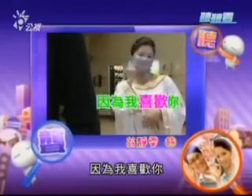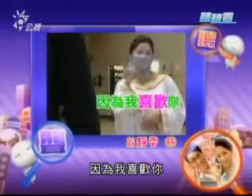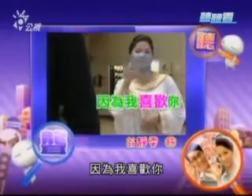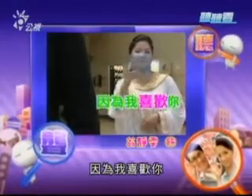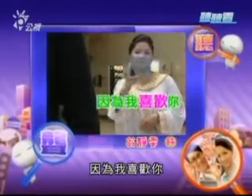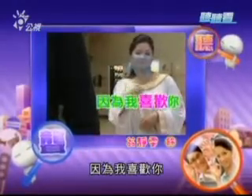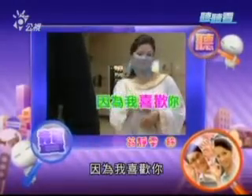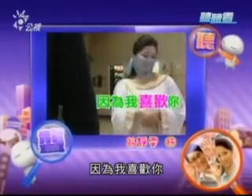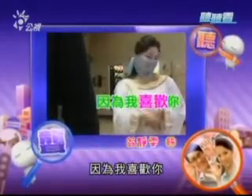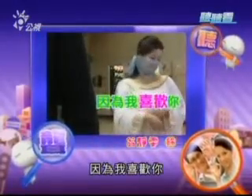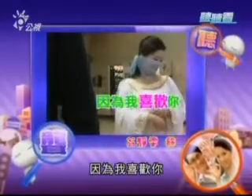因为我喜欢你。